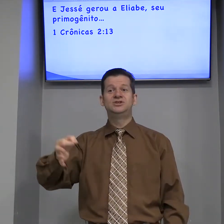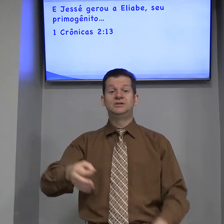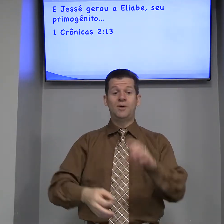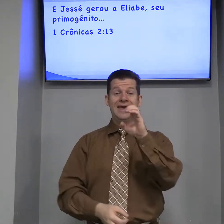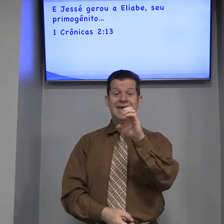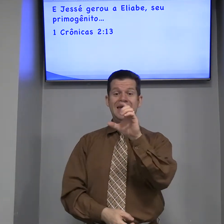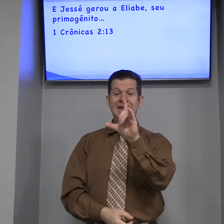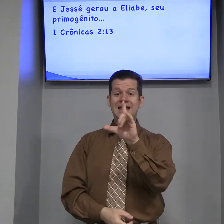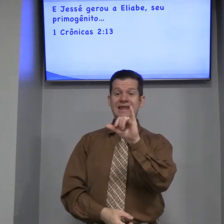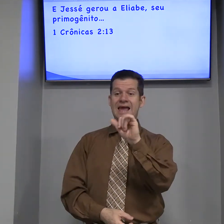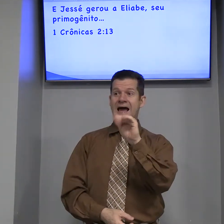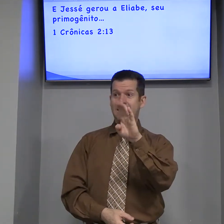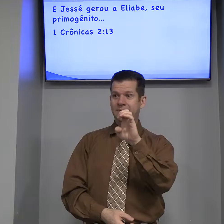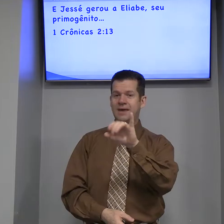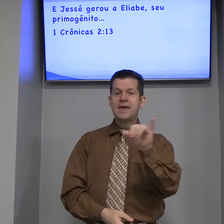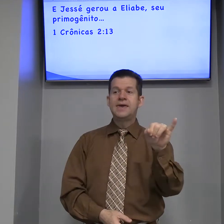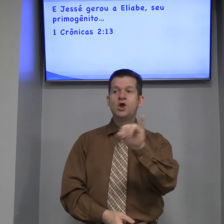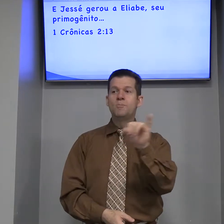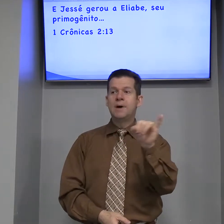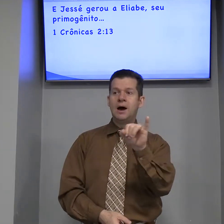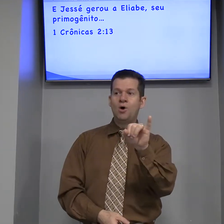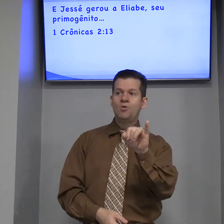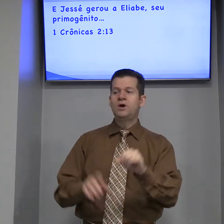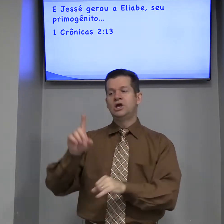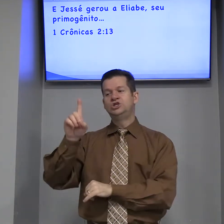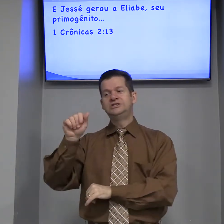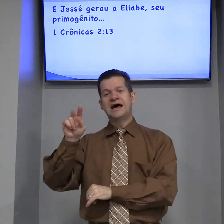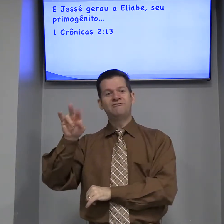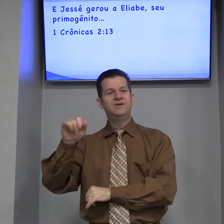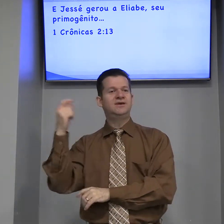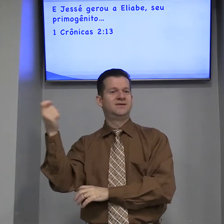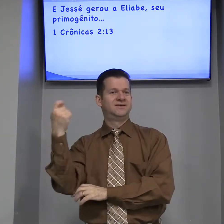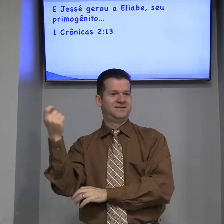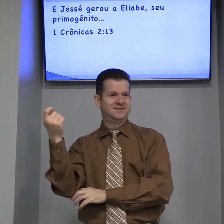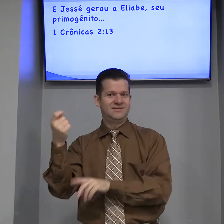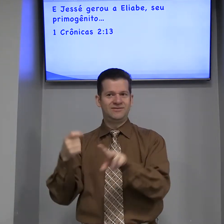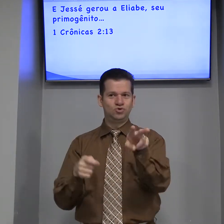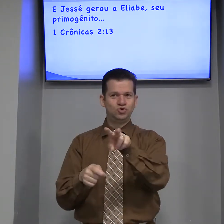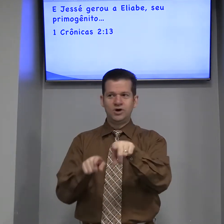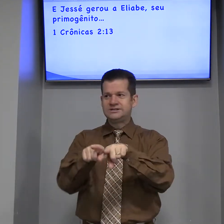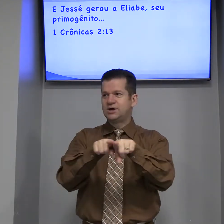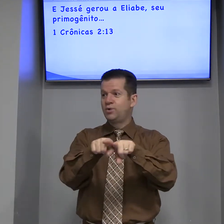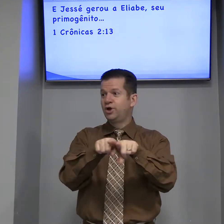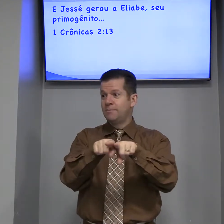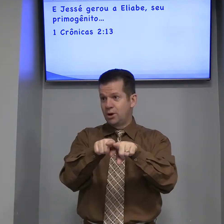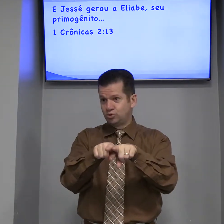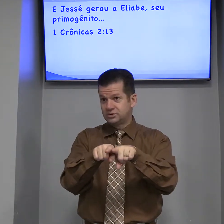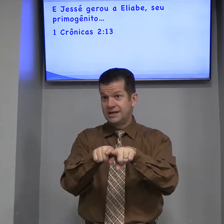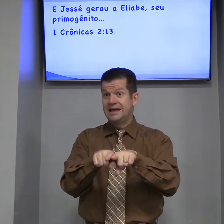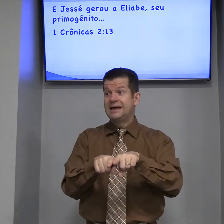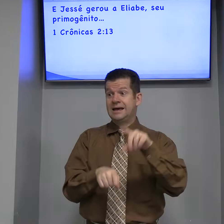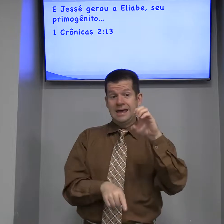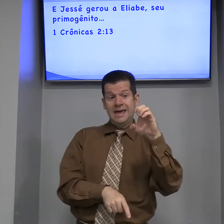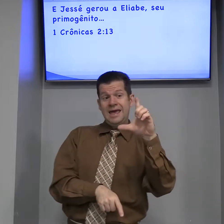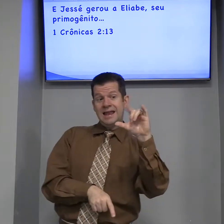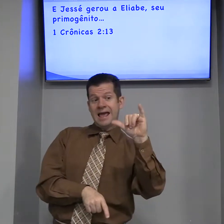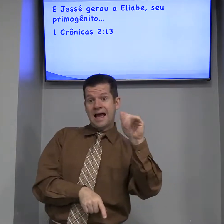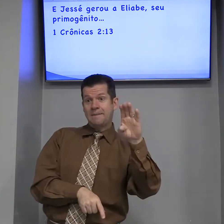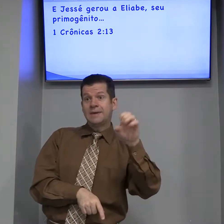Então, Eliabe, irmão de Davi. Os dois são irmãos. Eliabe é